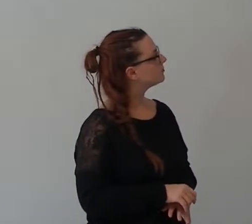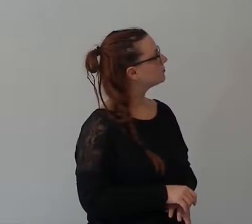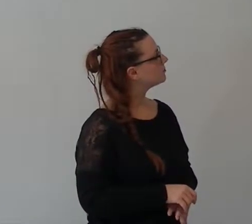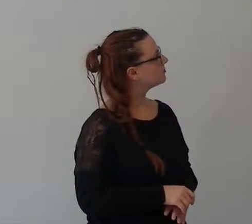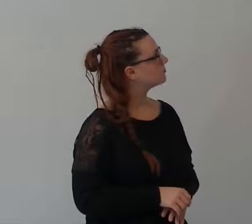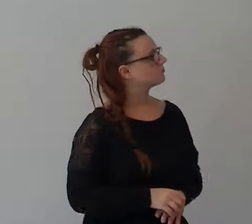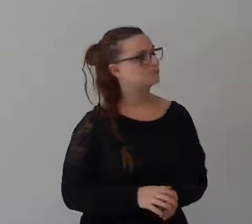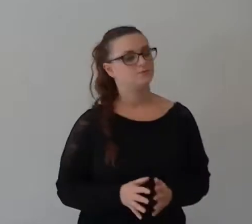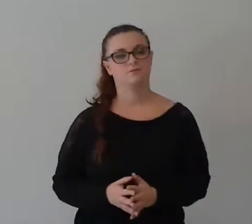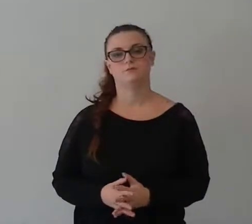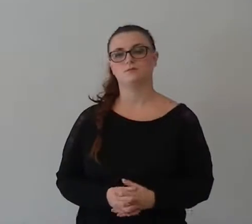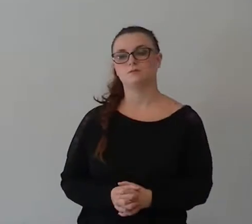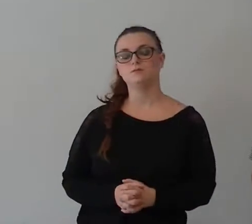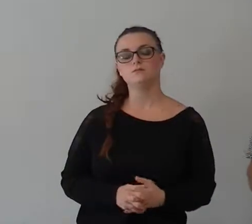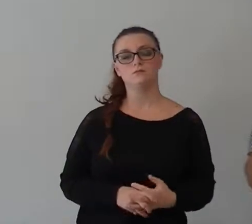a rifugiarti.